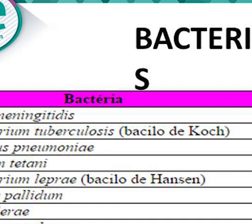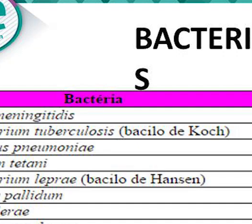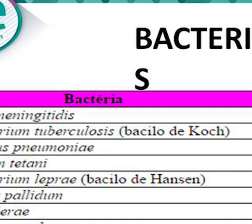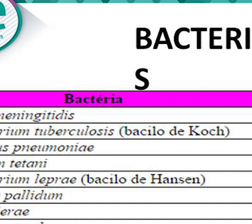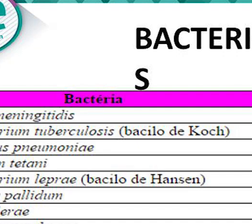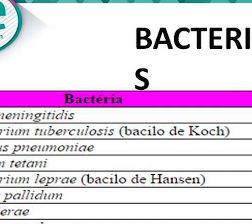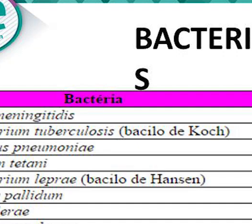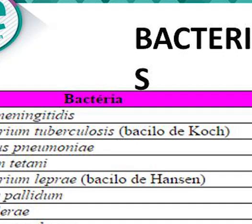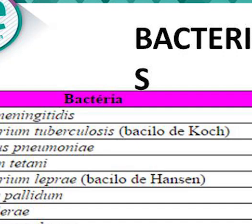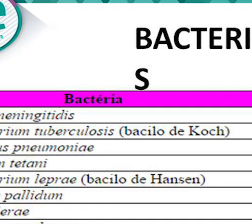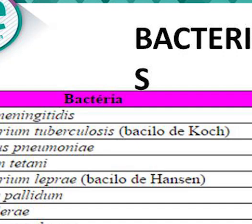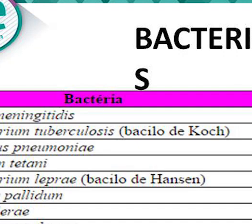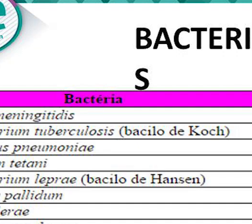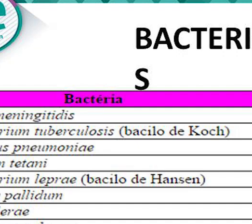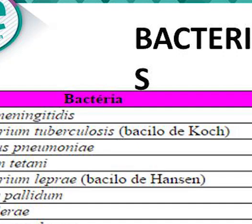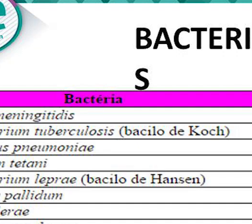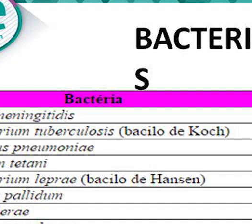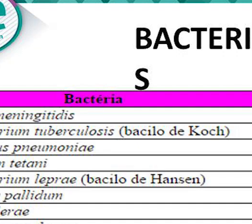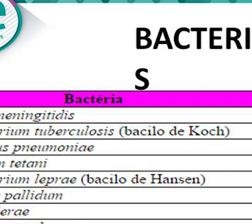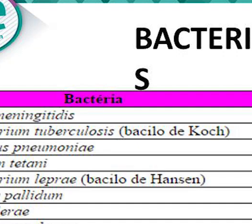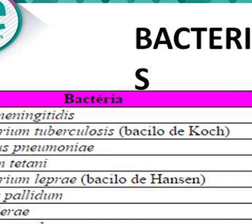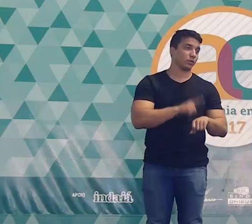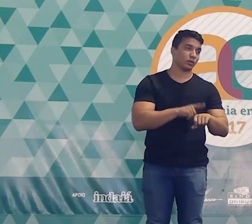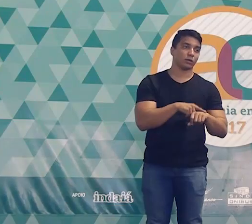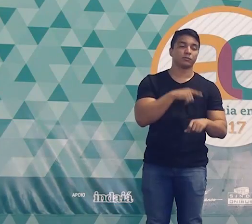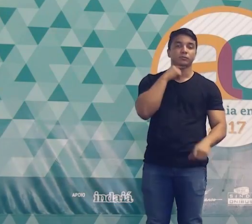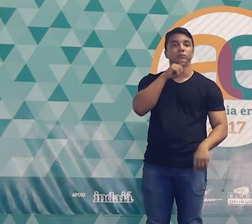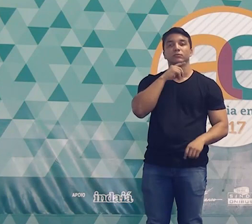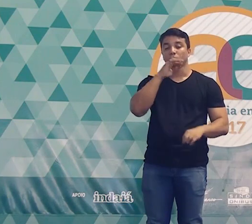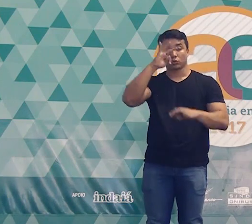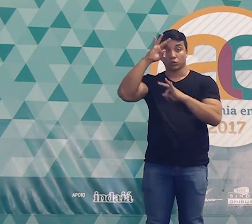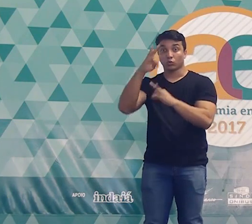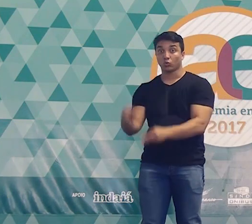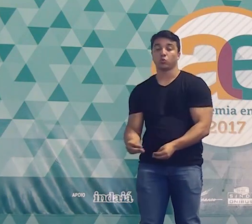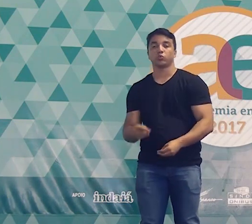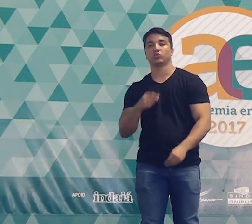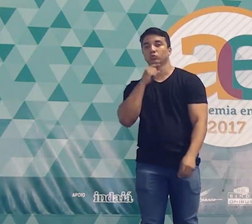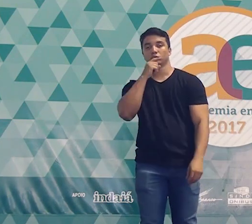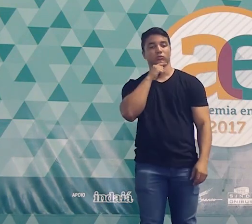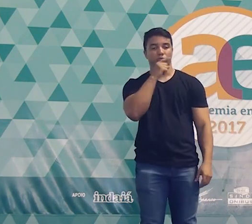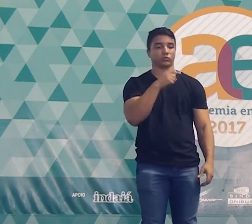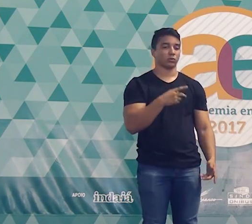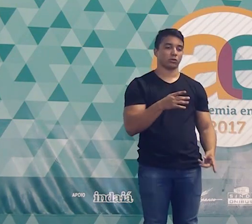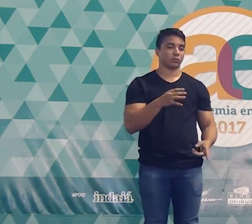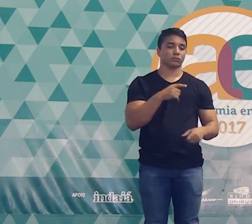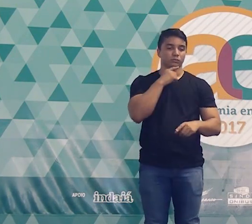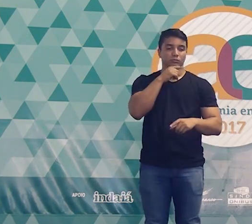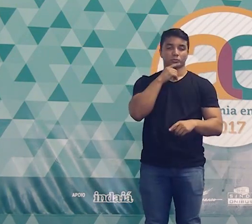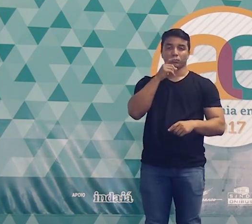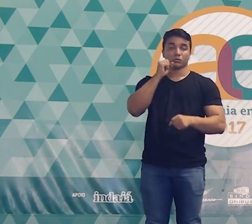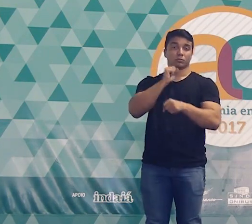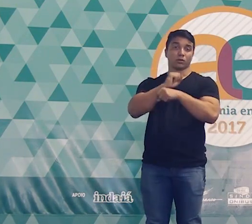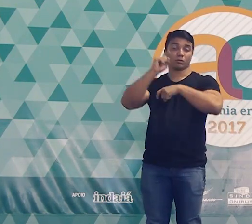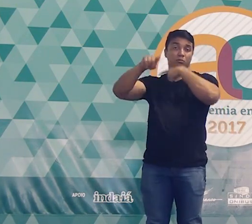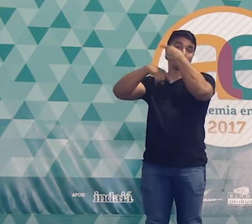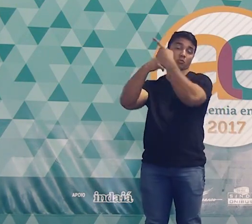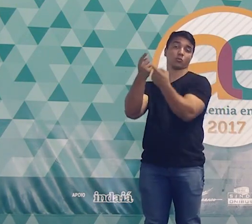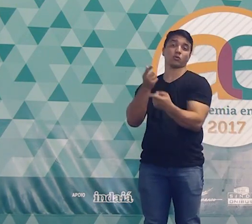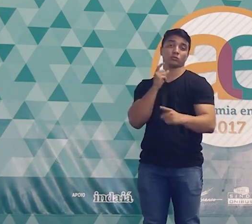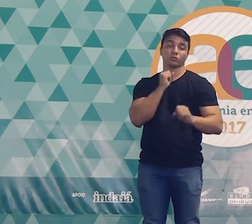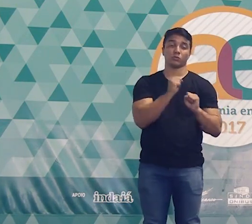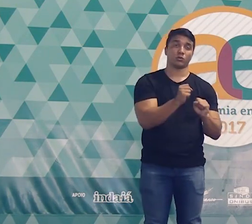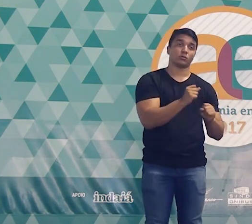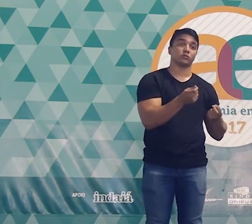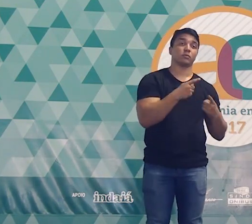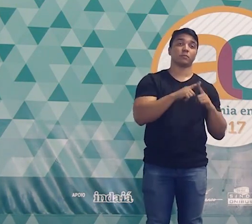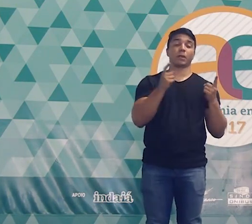bactérias. Infelizmente, o tempo que me cabe, não é possível falar de todas as doenças que aí estão. Deixa-se para uma próxima oportunidade,